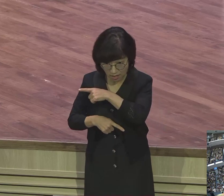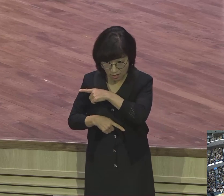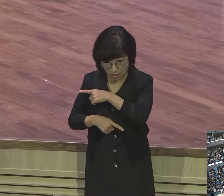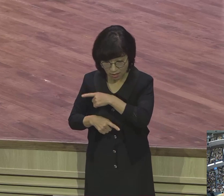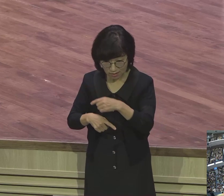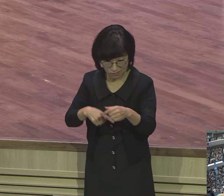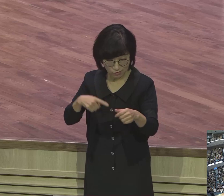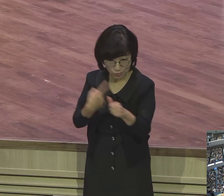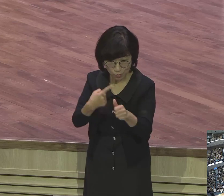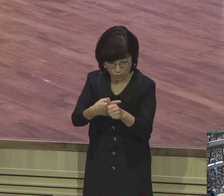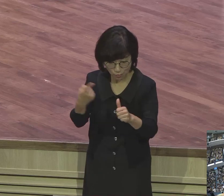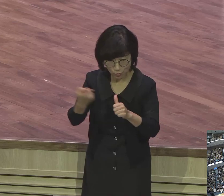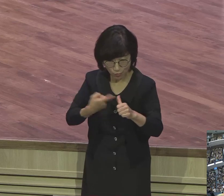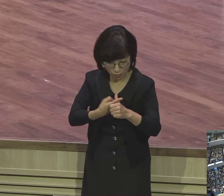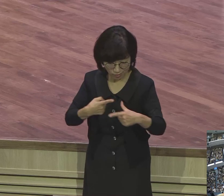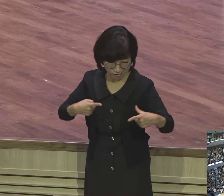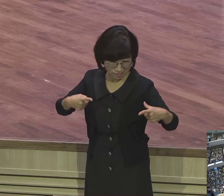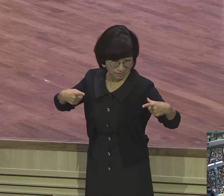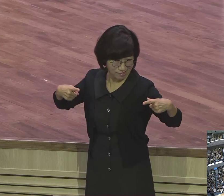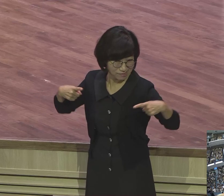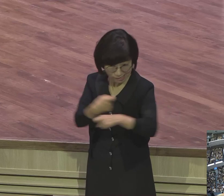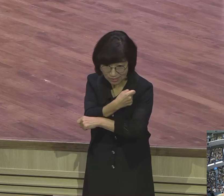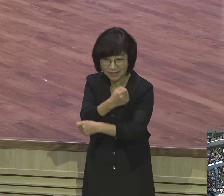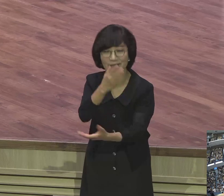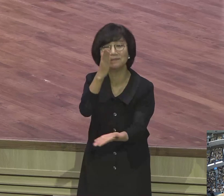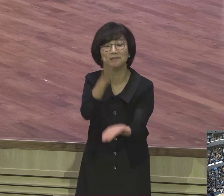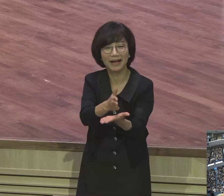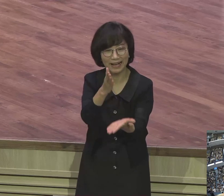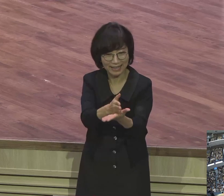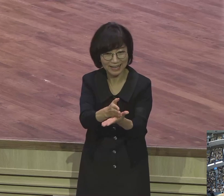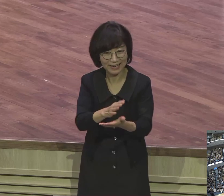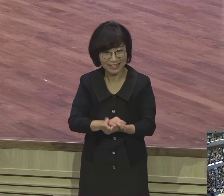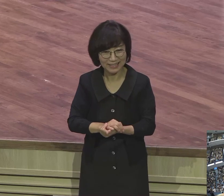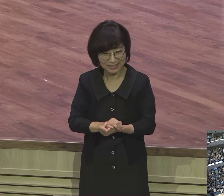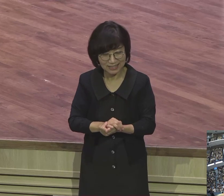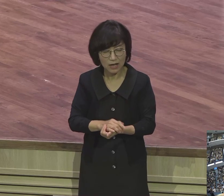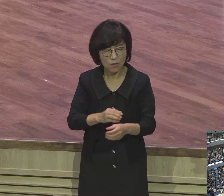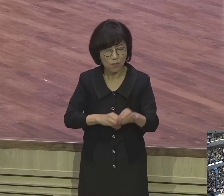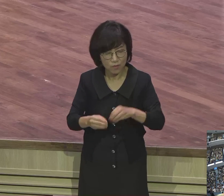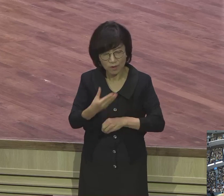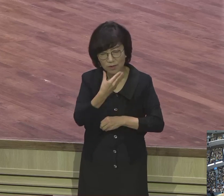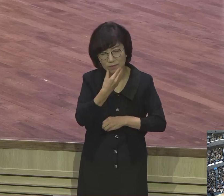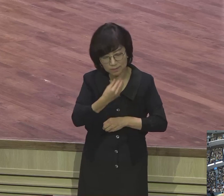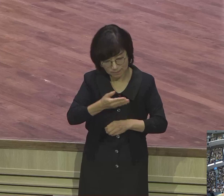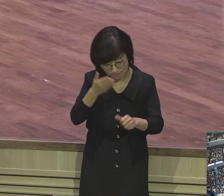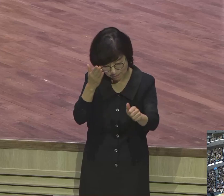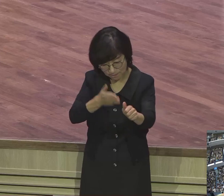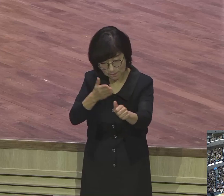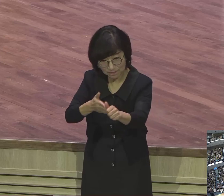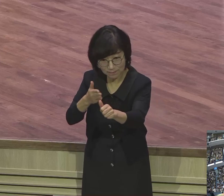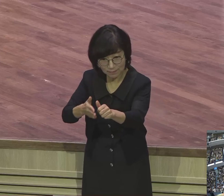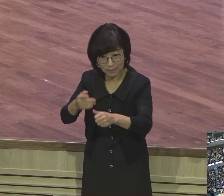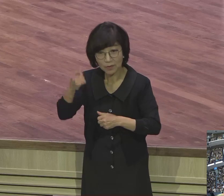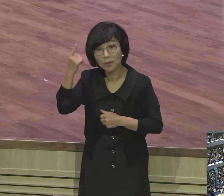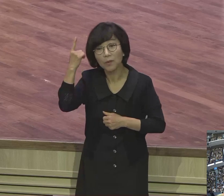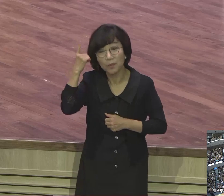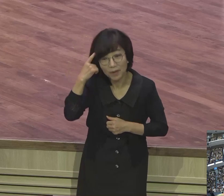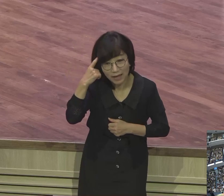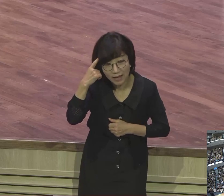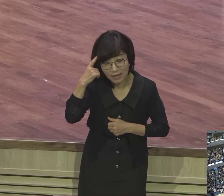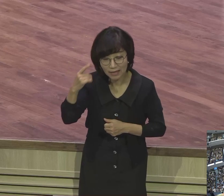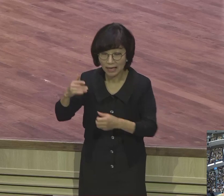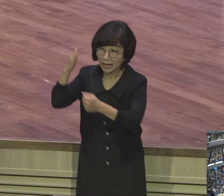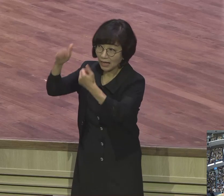도리어 복을 빌라 이를 위하여 너희가 불의심을 받았으니 이는 복을 이어 받을 자가